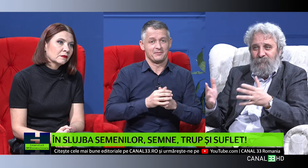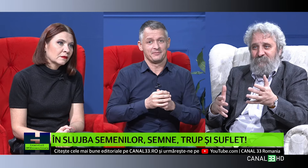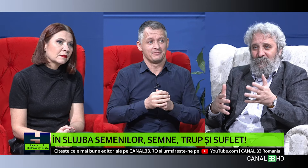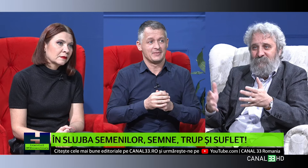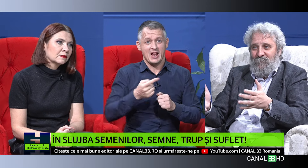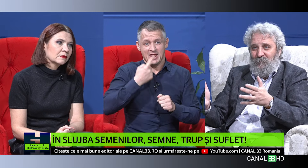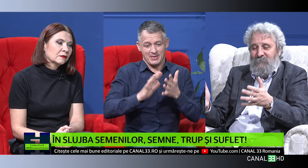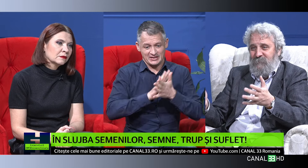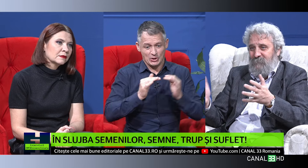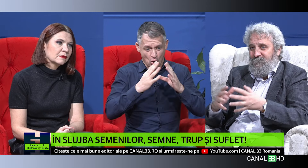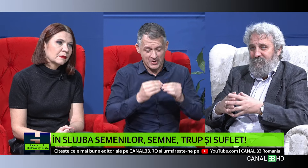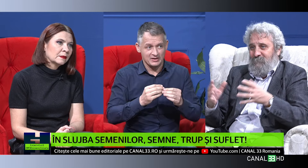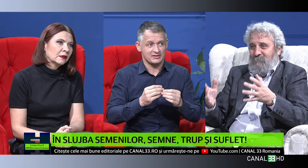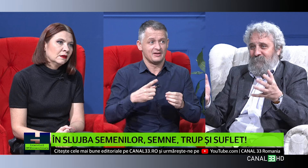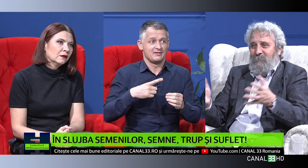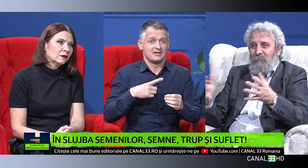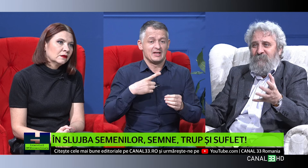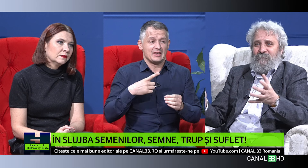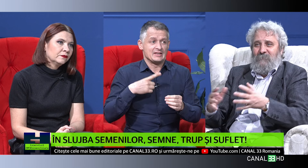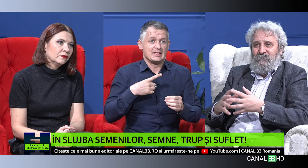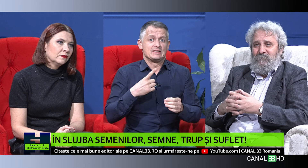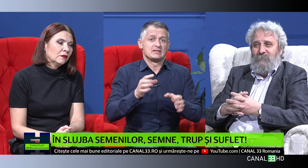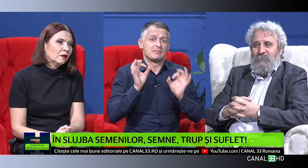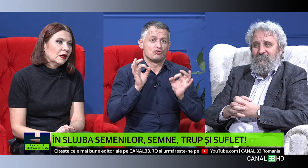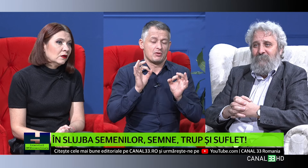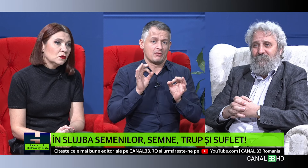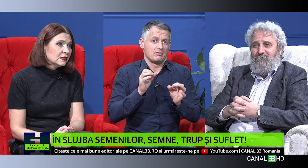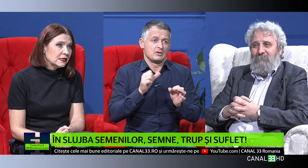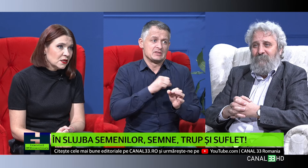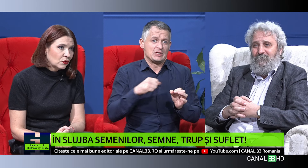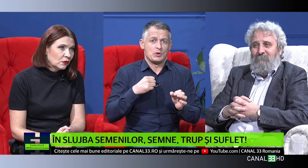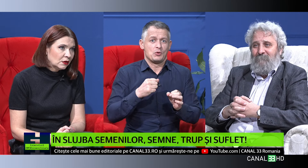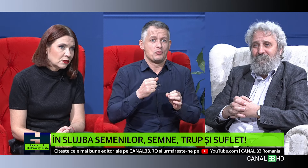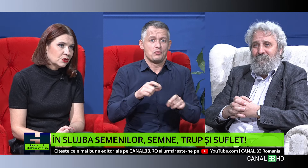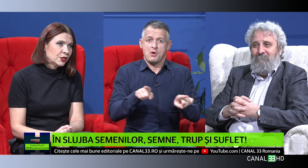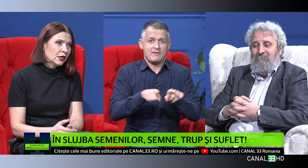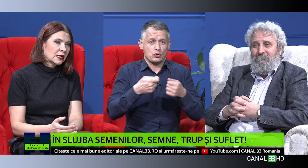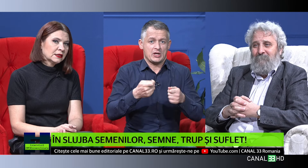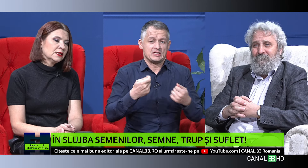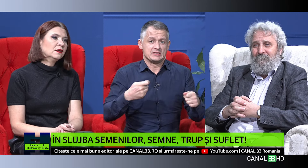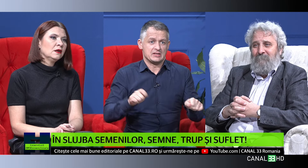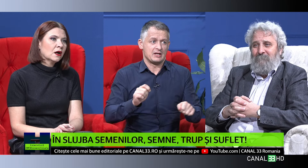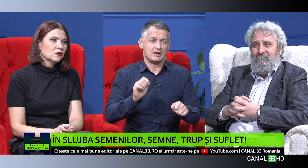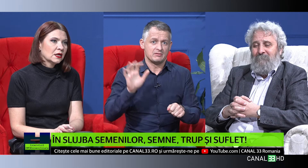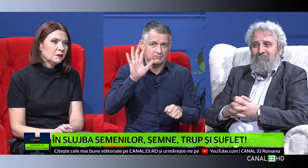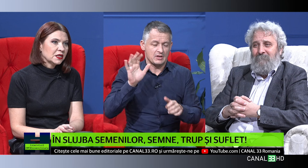Limbajul semnelor în limba română e unicat, ca să zic așa. Nu sunteți singurul. Și asta este din cauza lipsei